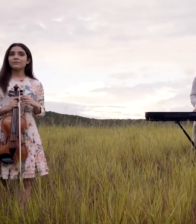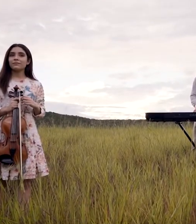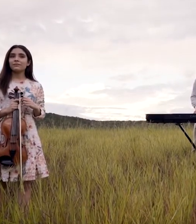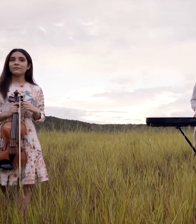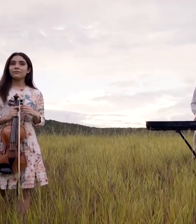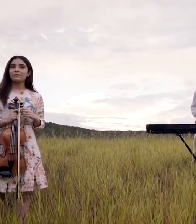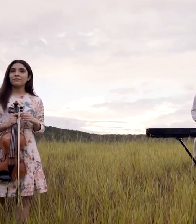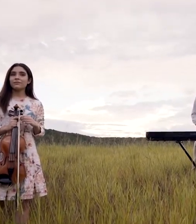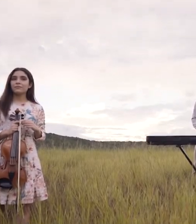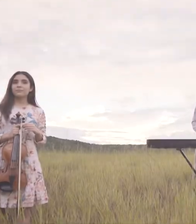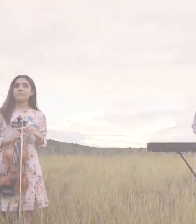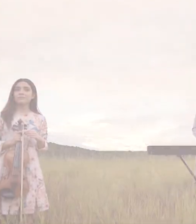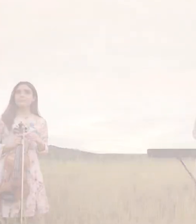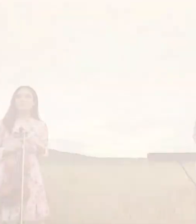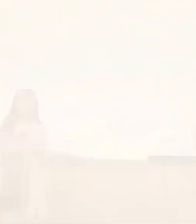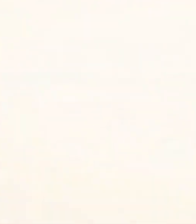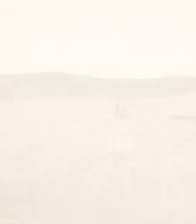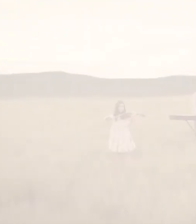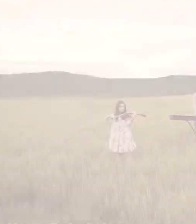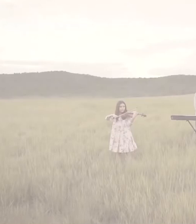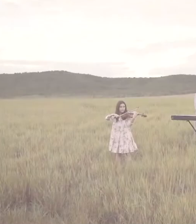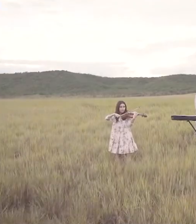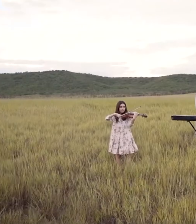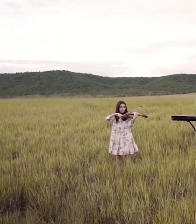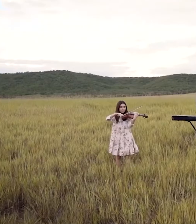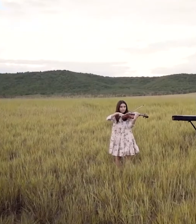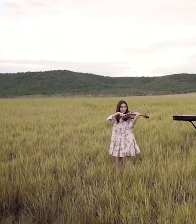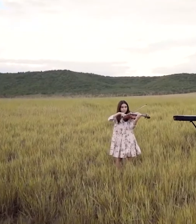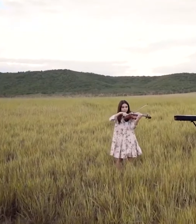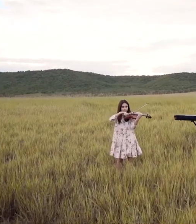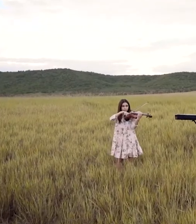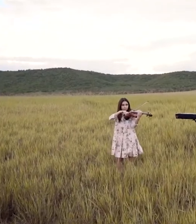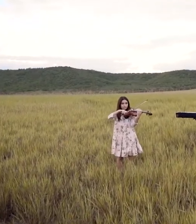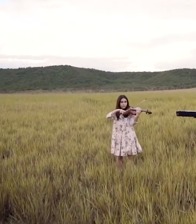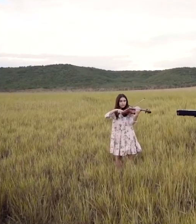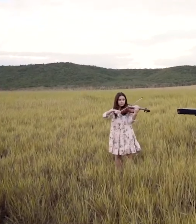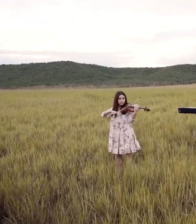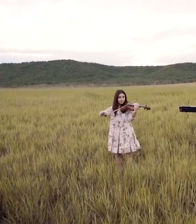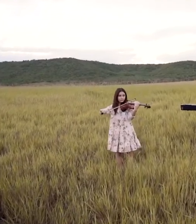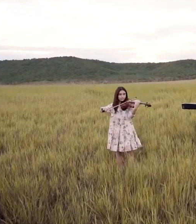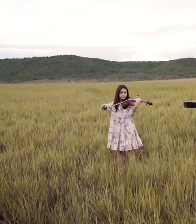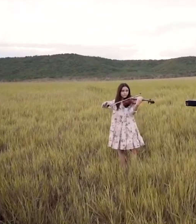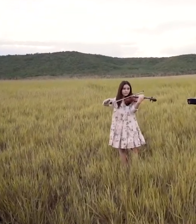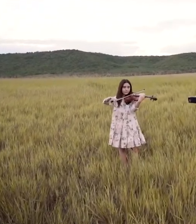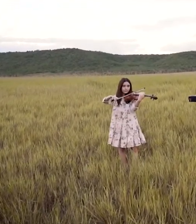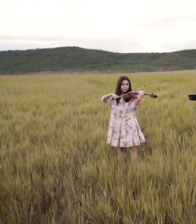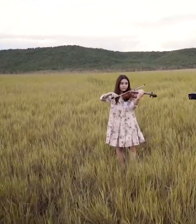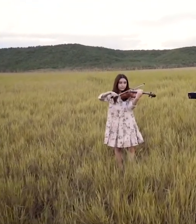Thank you.